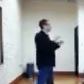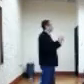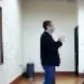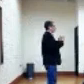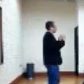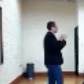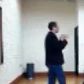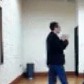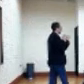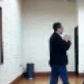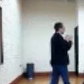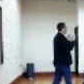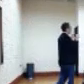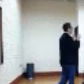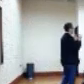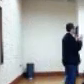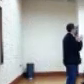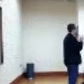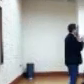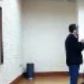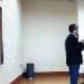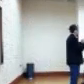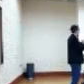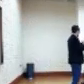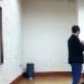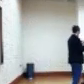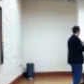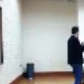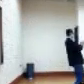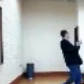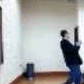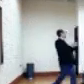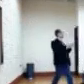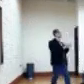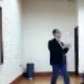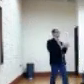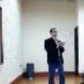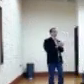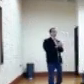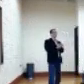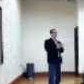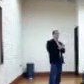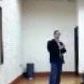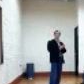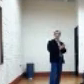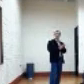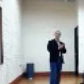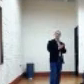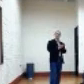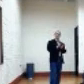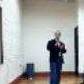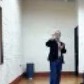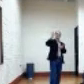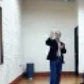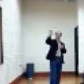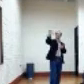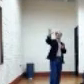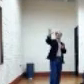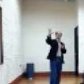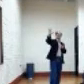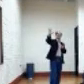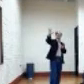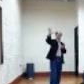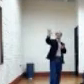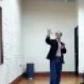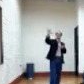el objetivo en el cual nos concentramos es generar un conjunto de signos visuales señados, eso fue lo que se ofreció, el